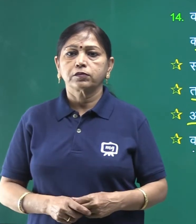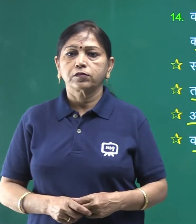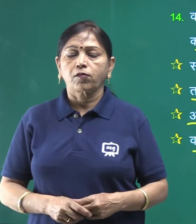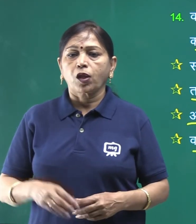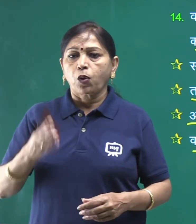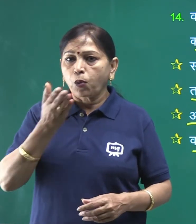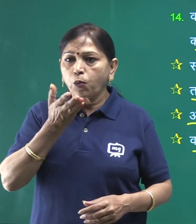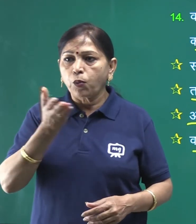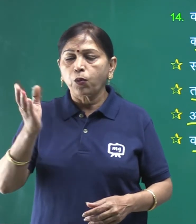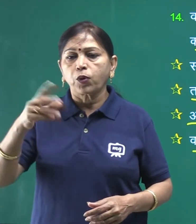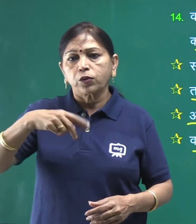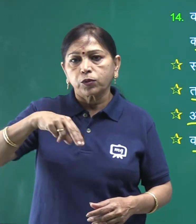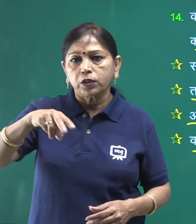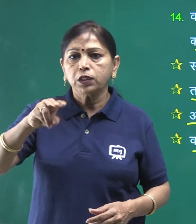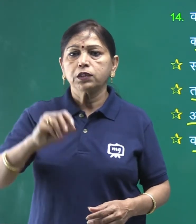वायु की गति,